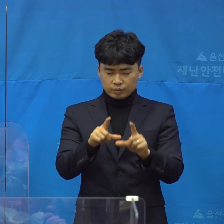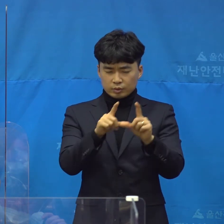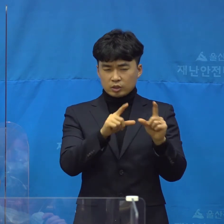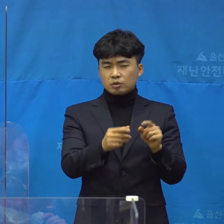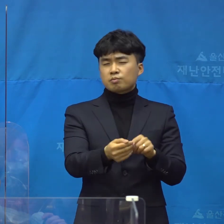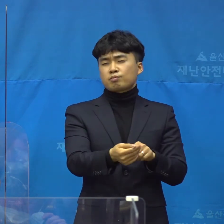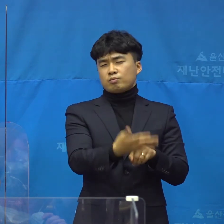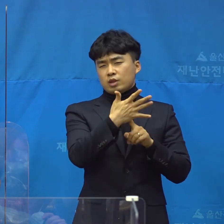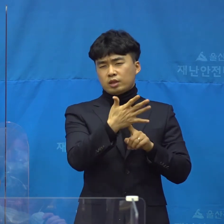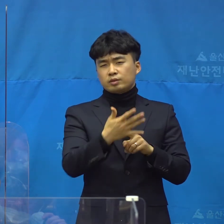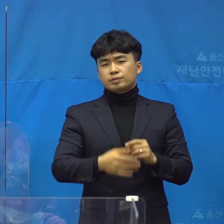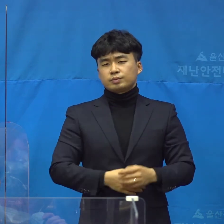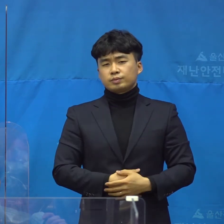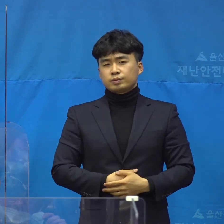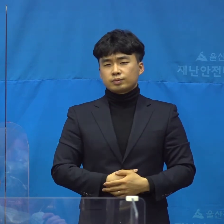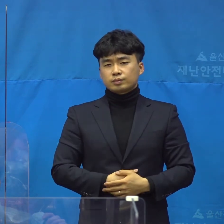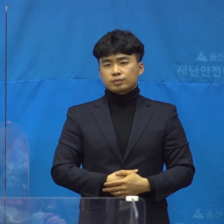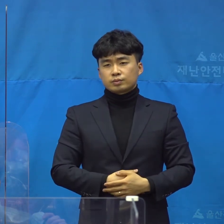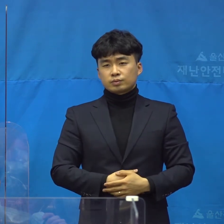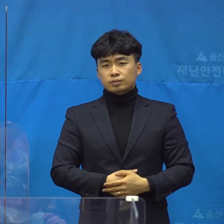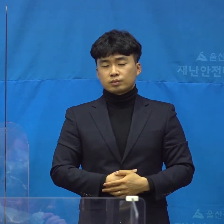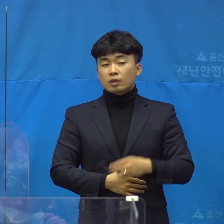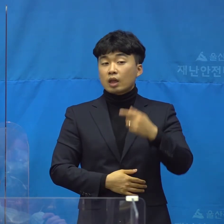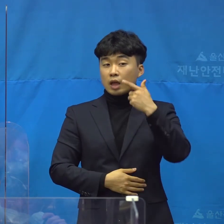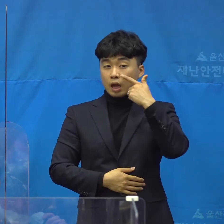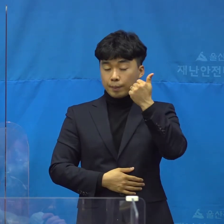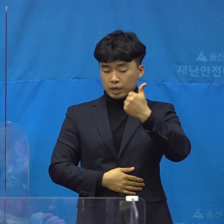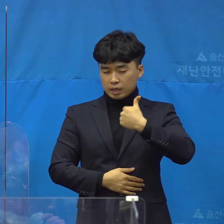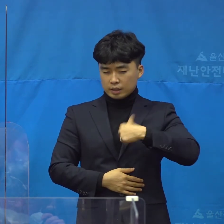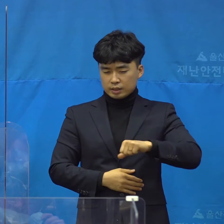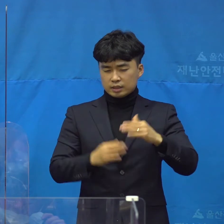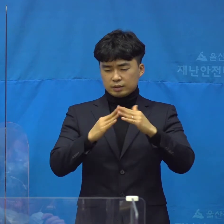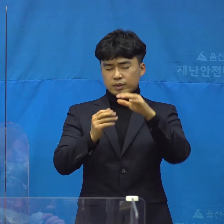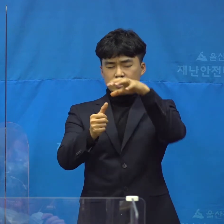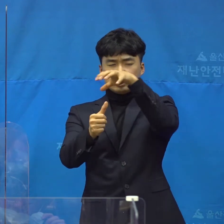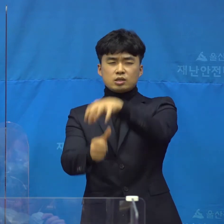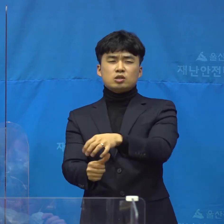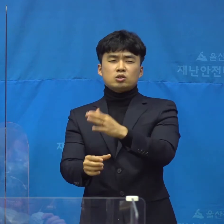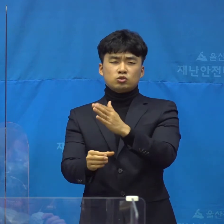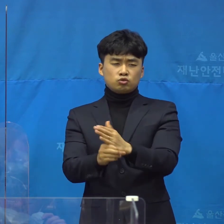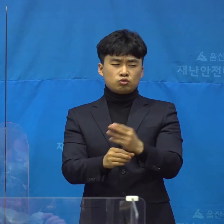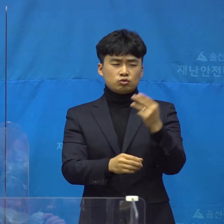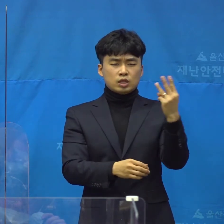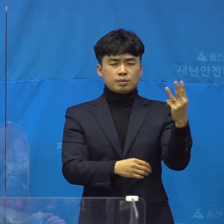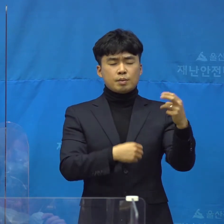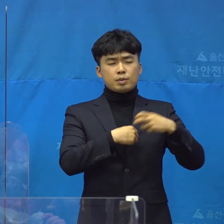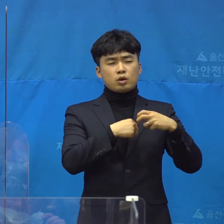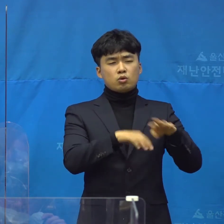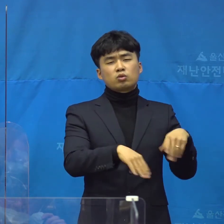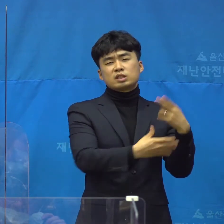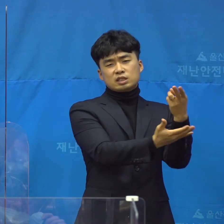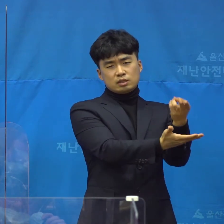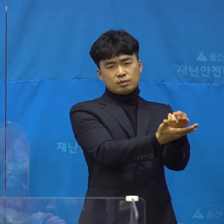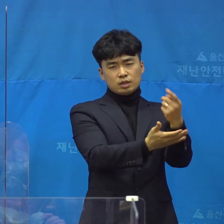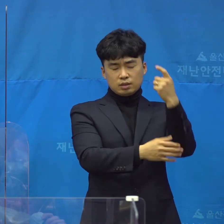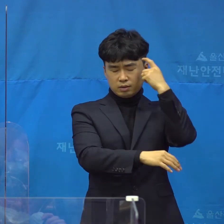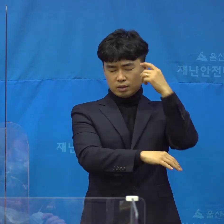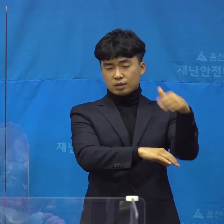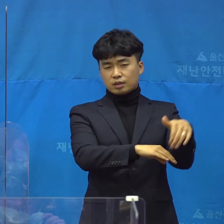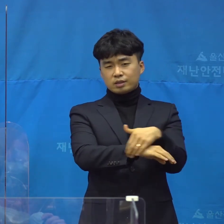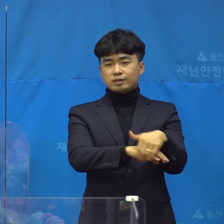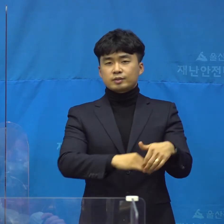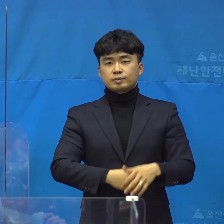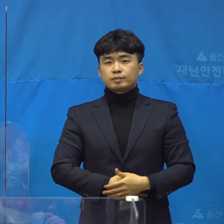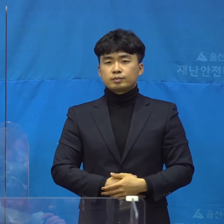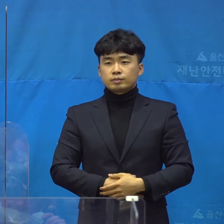파악이 되는데, 그래서 두 분은 지금 자가격리 지금 상태에 있고 나머지 지금 세 분은 아마 오늘 중으로 입원이 될